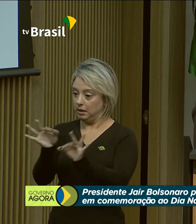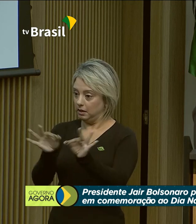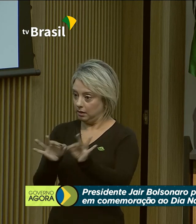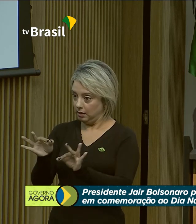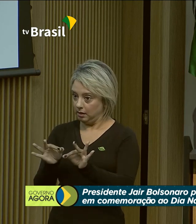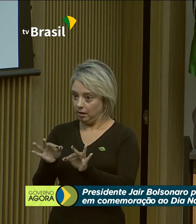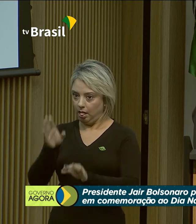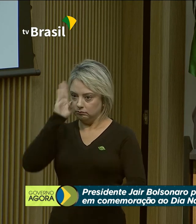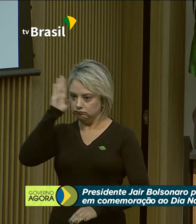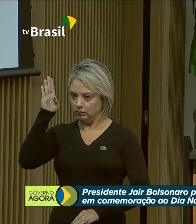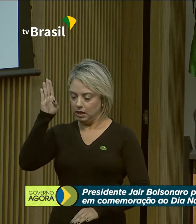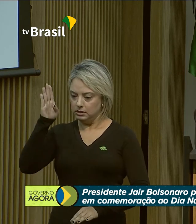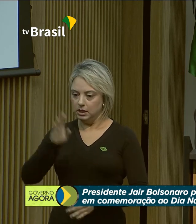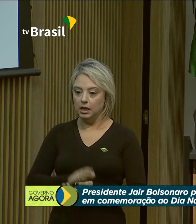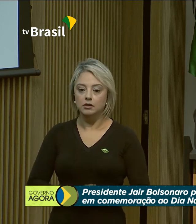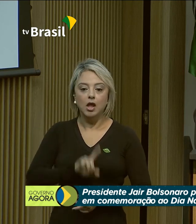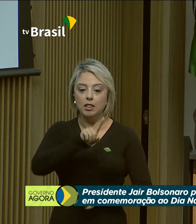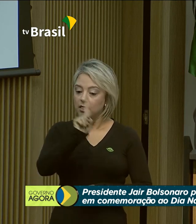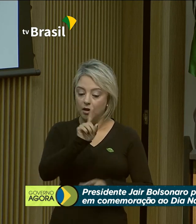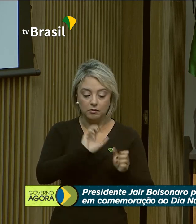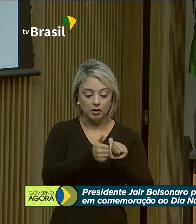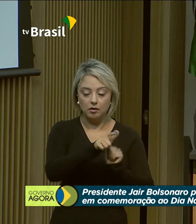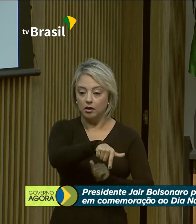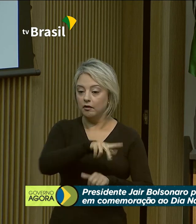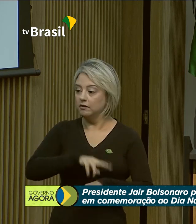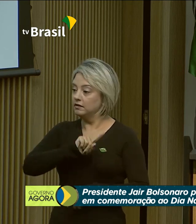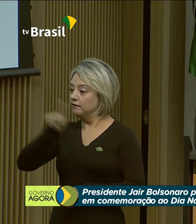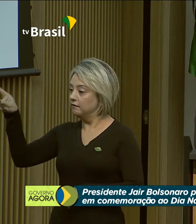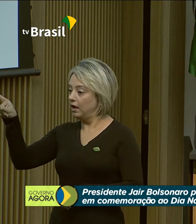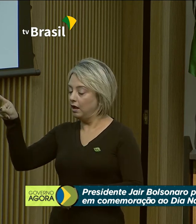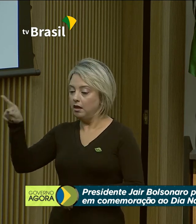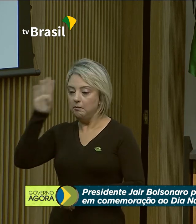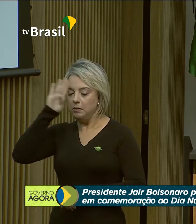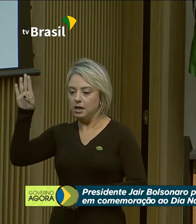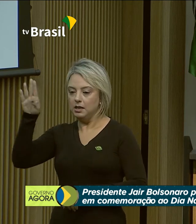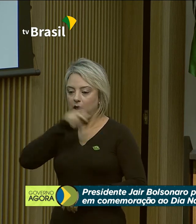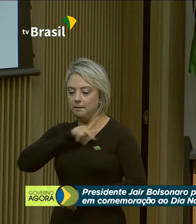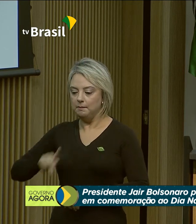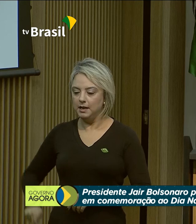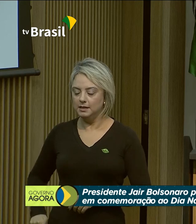do Exército. Meu pai decidiu, vai ser militar, que você vai ser presidente da República.